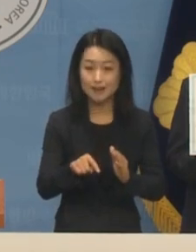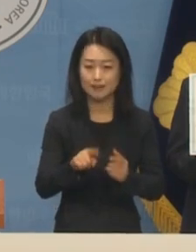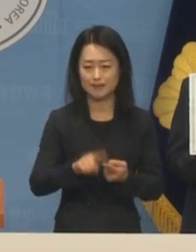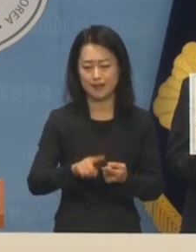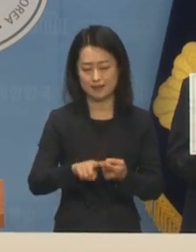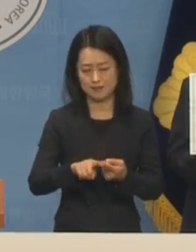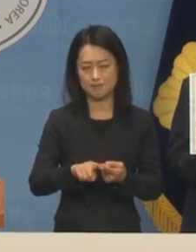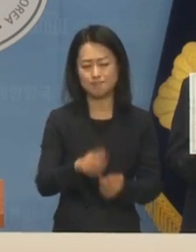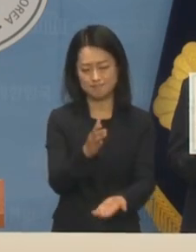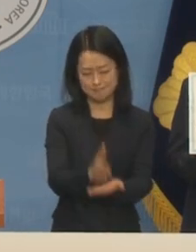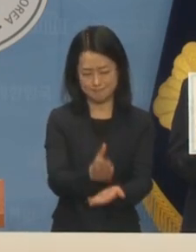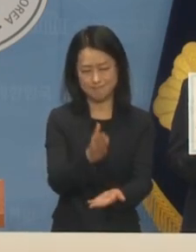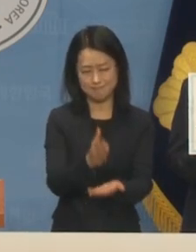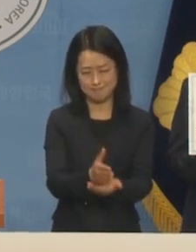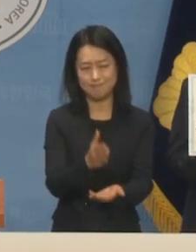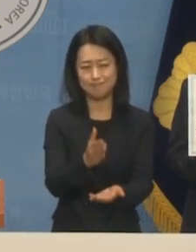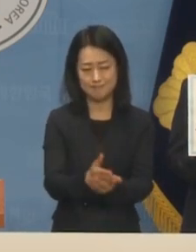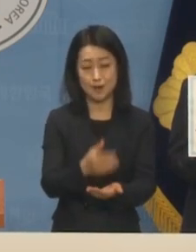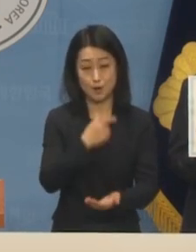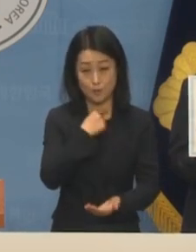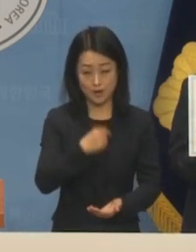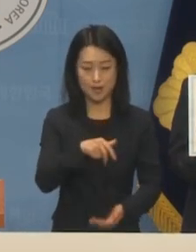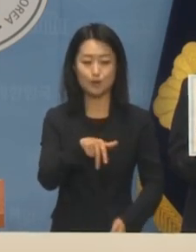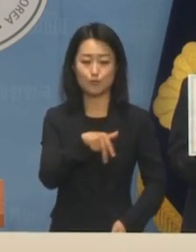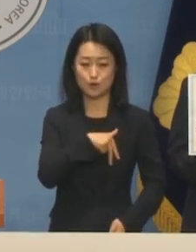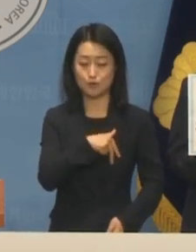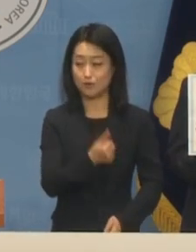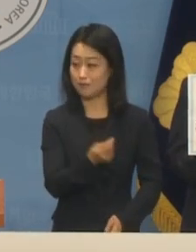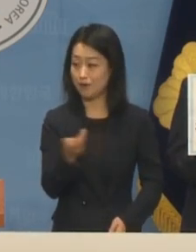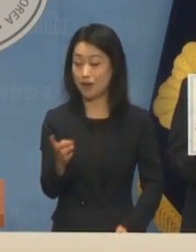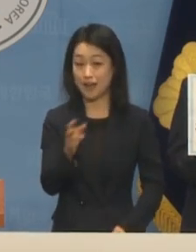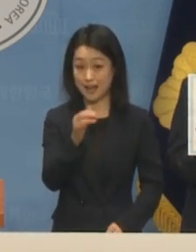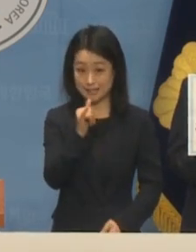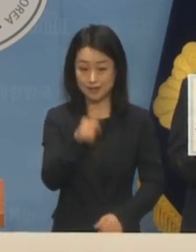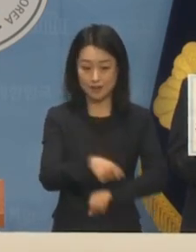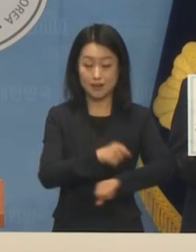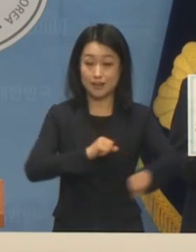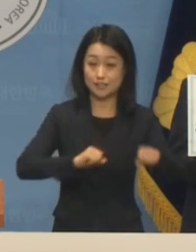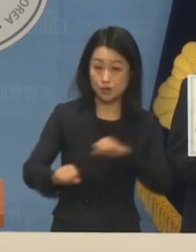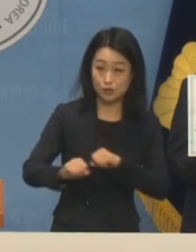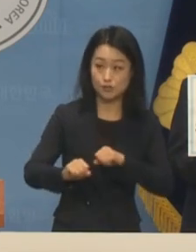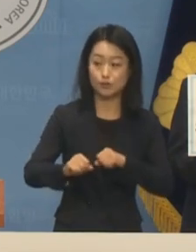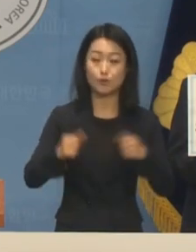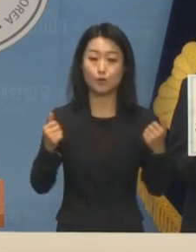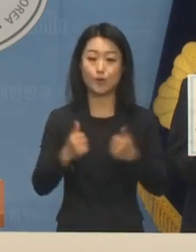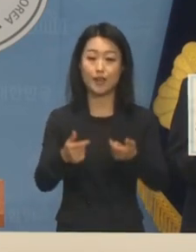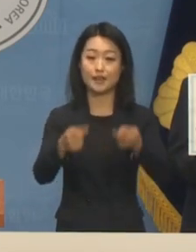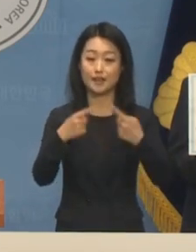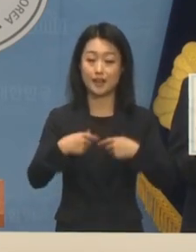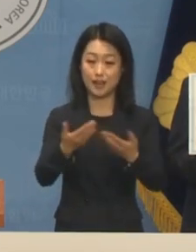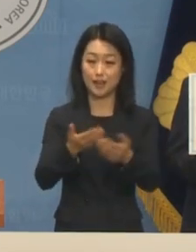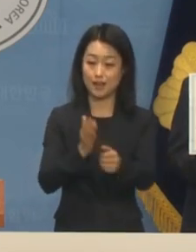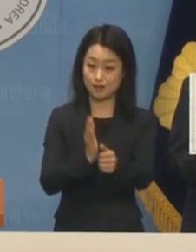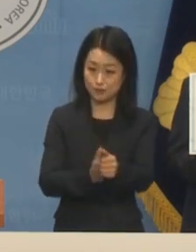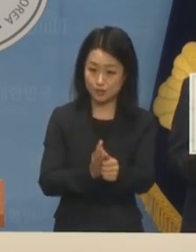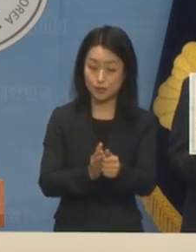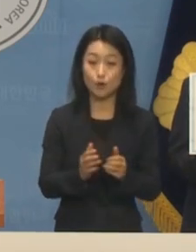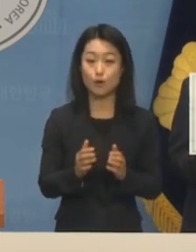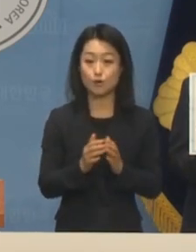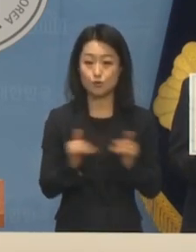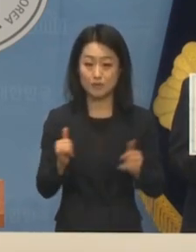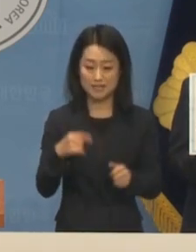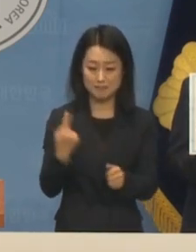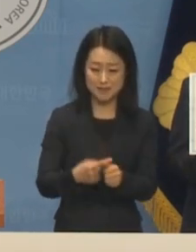의원님들의 열망이 있다고 저희는 믿어 의심치 않습니다. 부디 적극적으로 논의해 주시고 지금 파행 중이라서 국민들이 되게